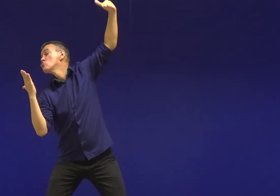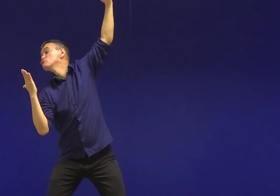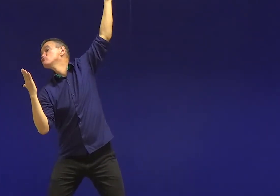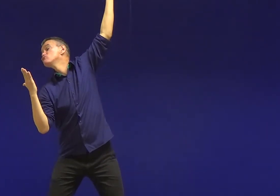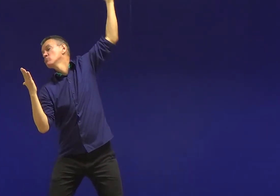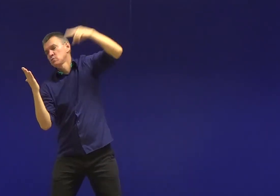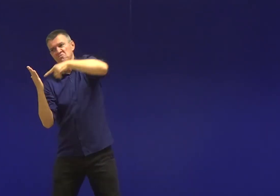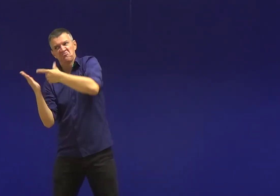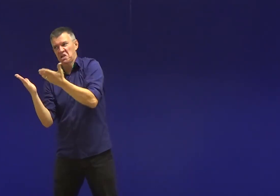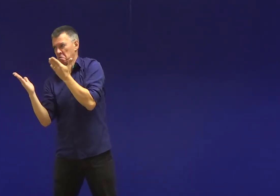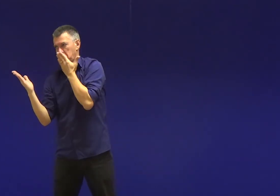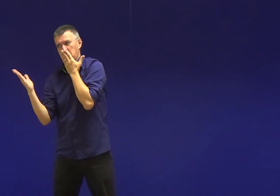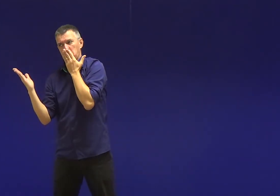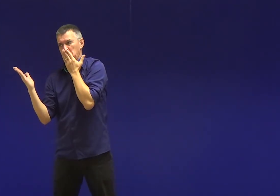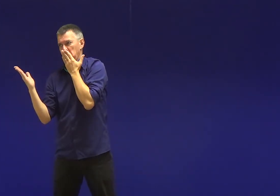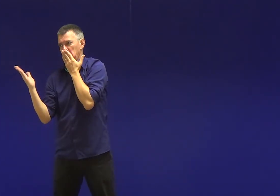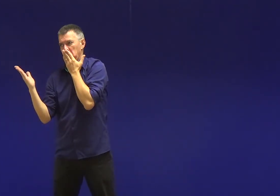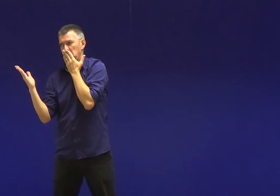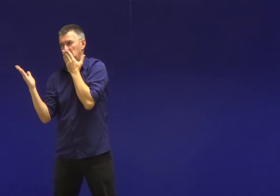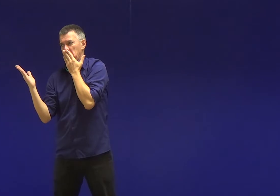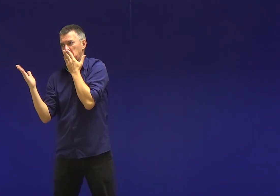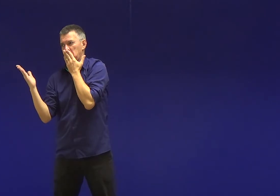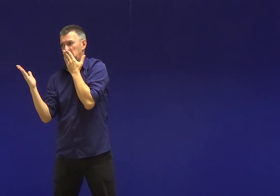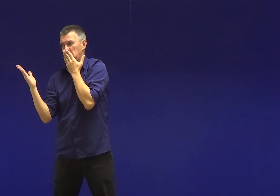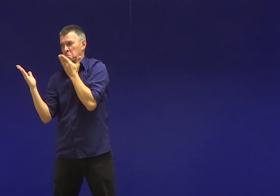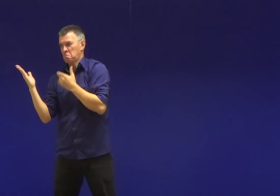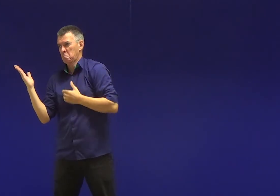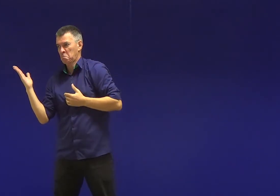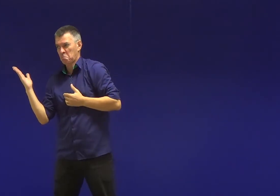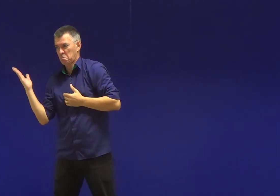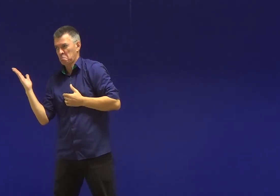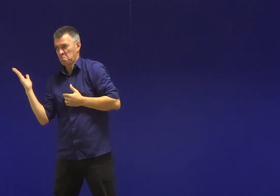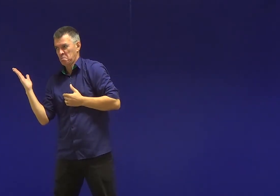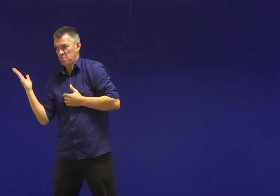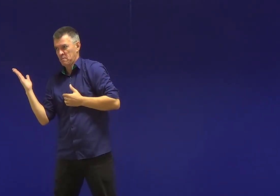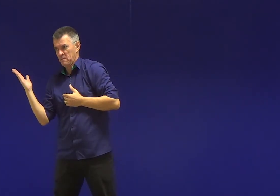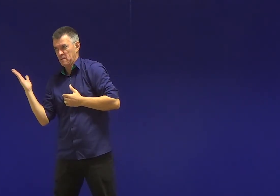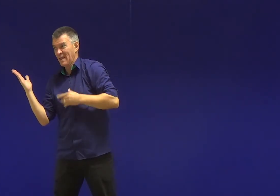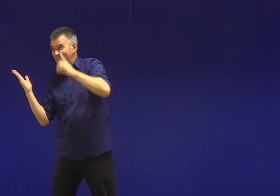Aí você já viu isso na Bíblia? Ah, é porque Deus é superior. Não, Deus não é mais alto.